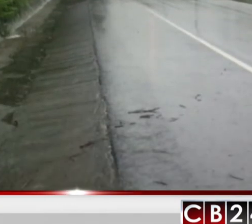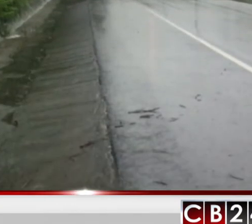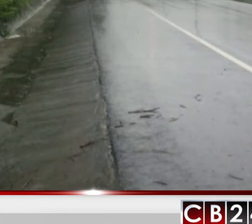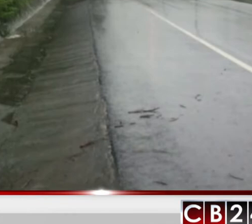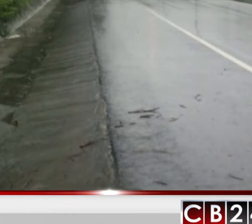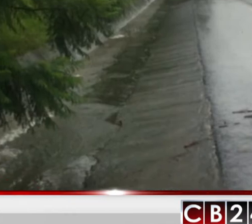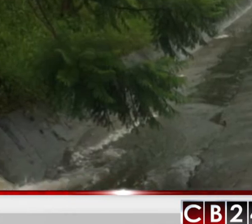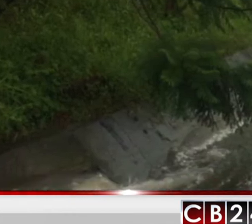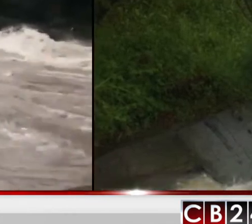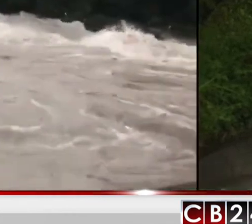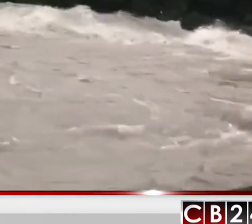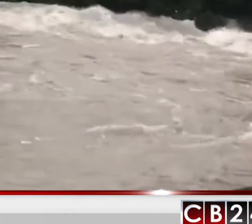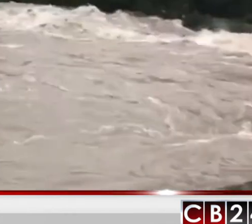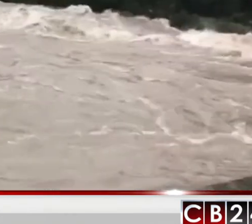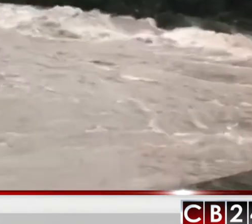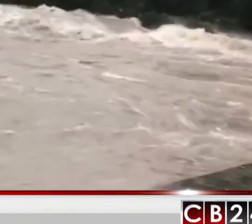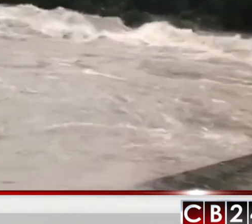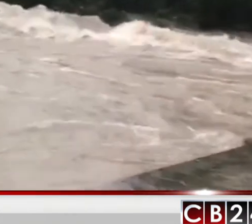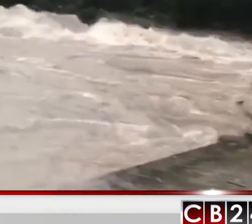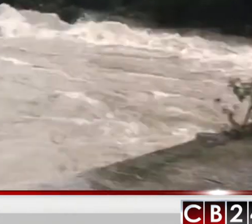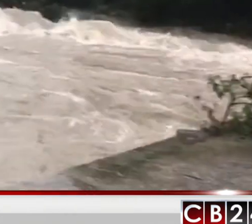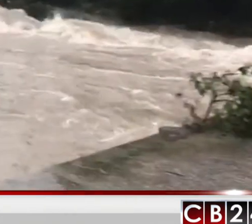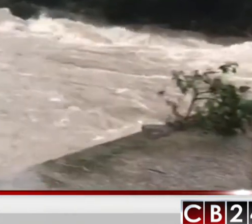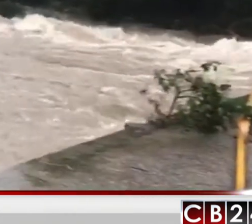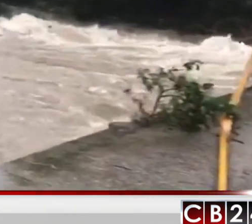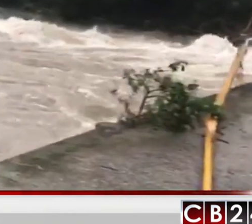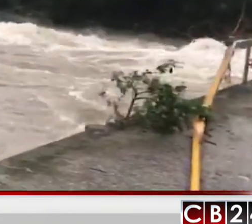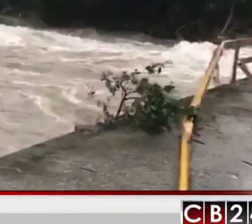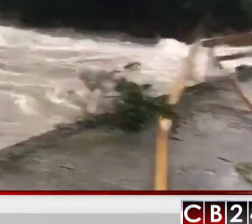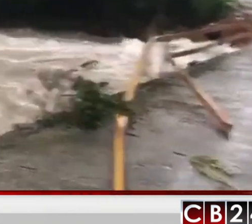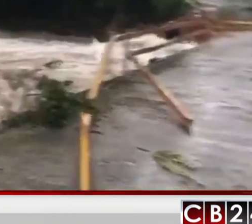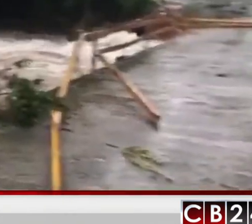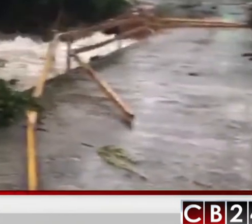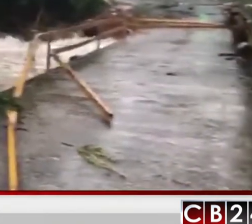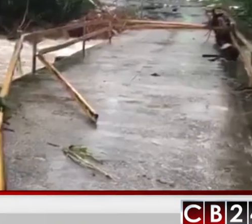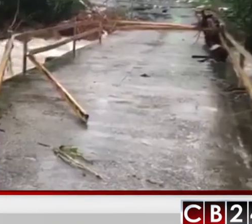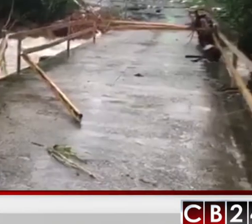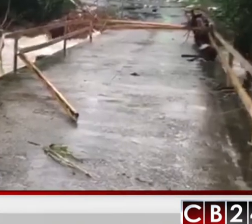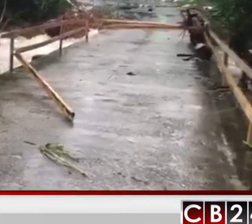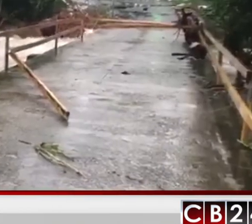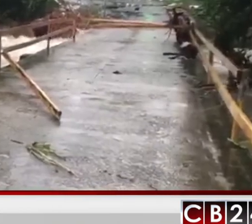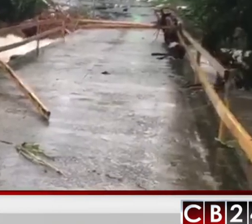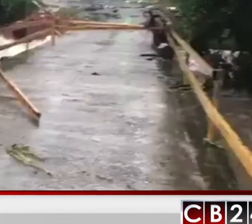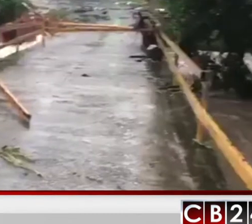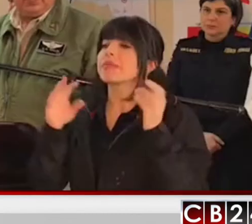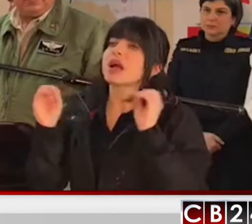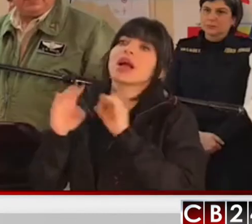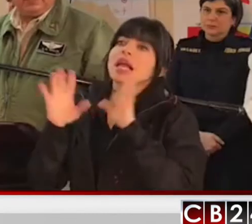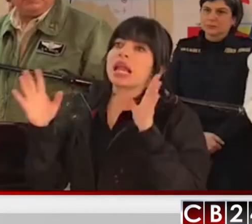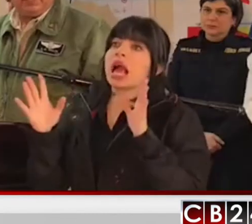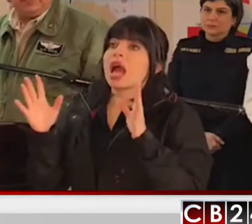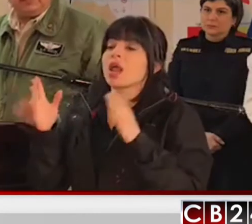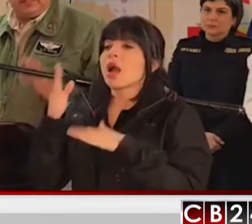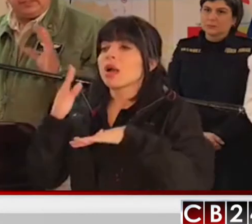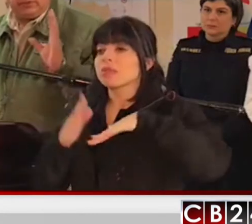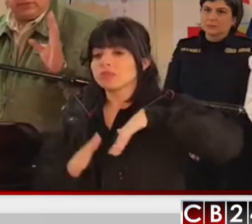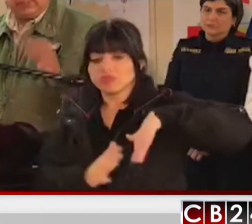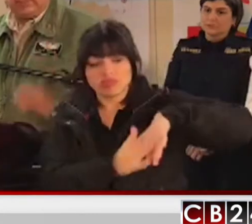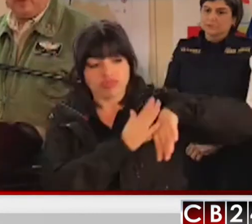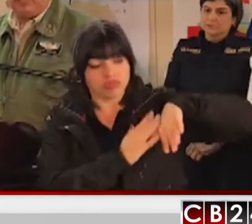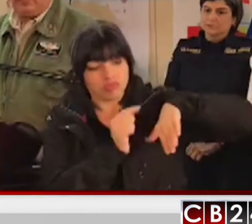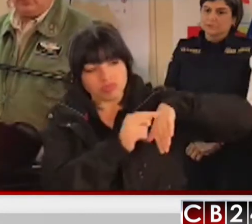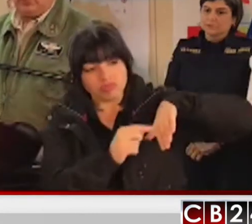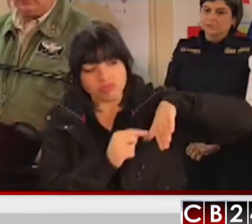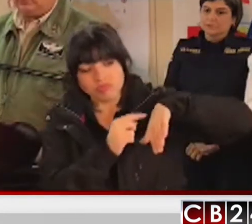se ha hecho una valoración muy detallada de la situación climática es evidente que en buena parte del país la